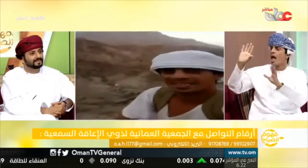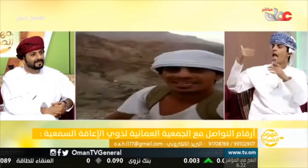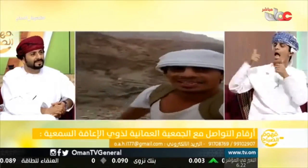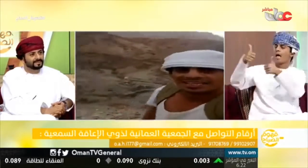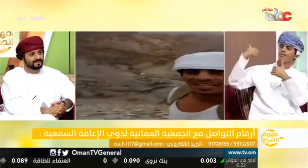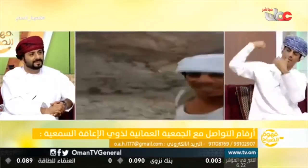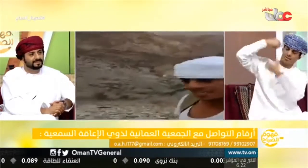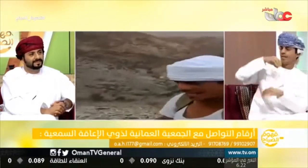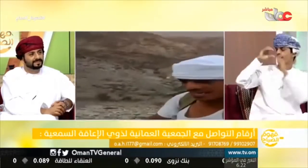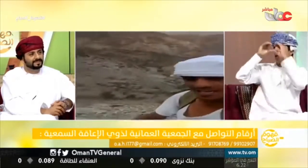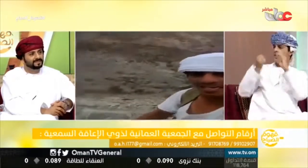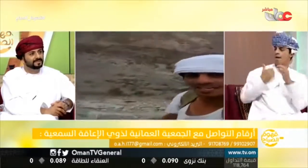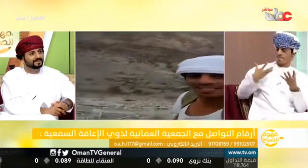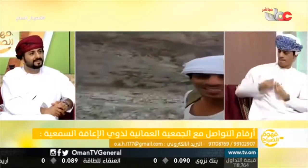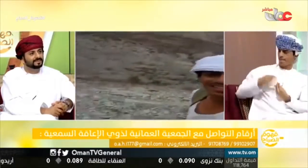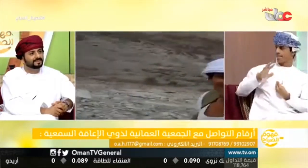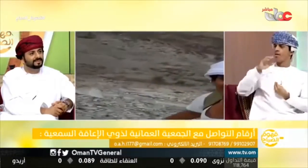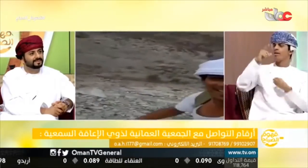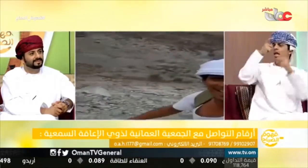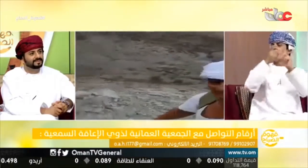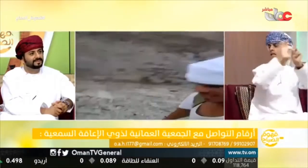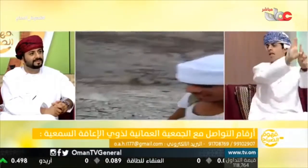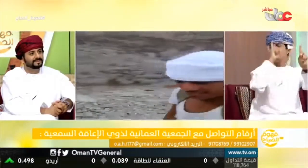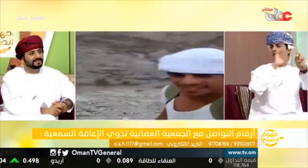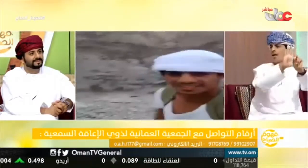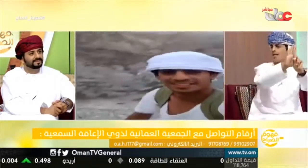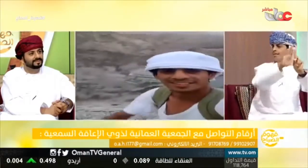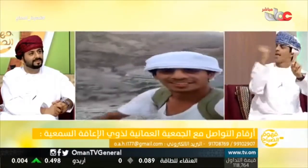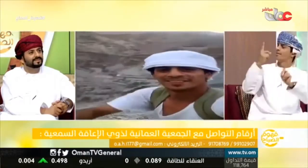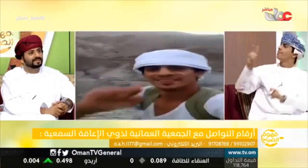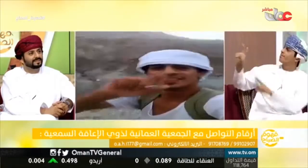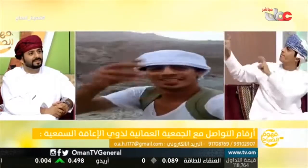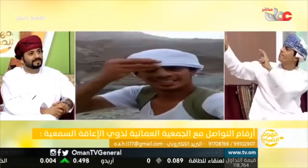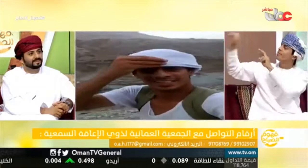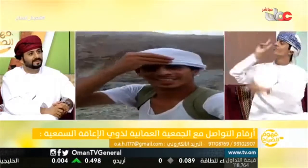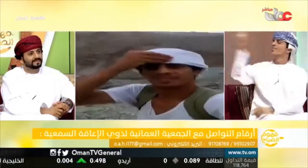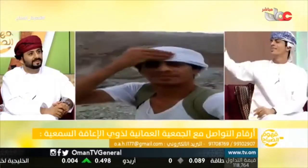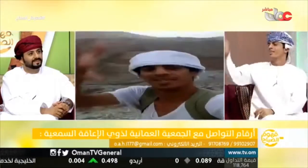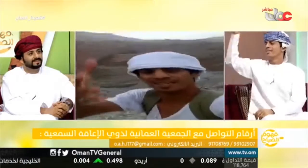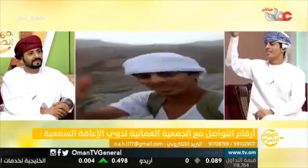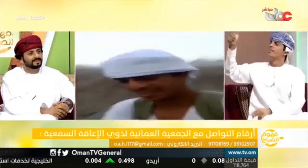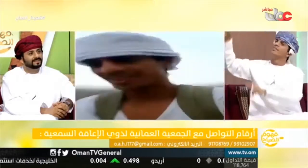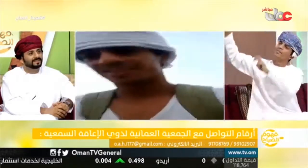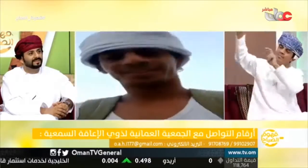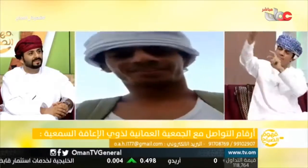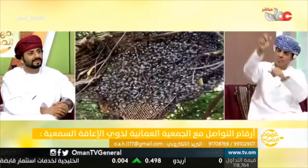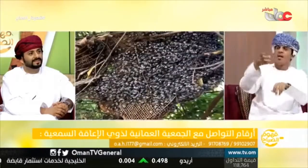النحل موجودة ولله الحمد، طبعا معي قربة الماء، وأيضا أستخدم منظار لمشاهدة هذه